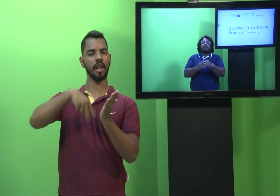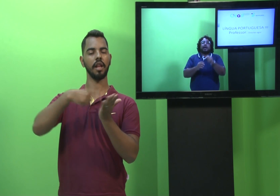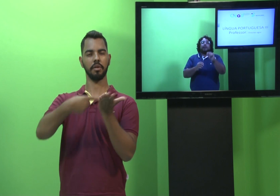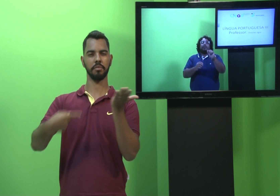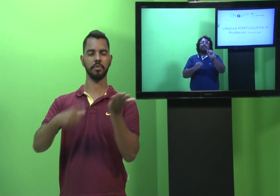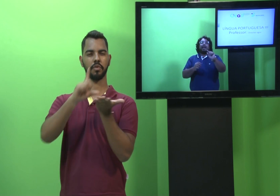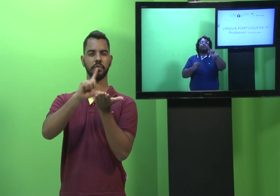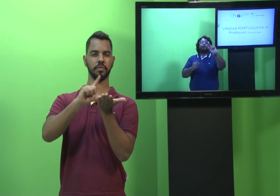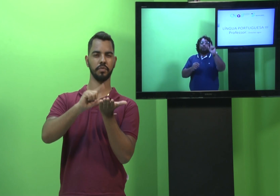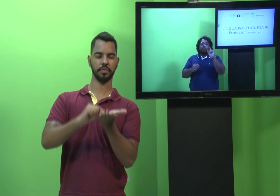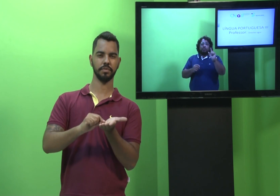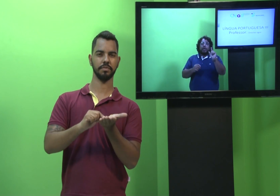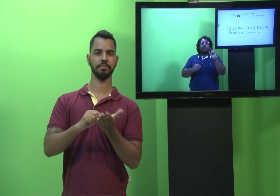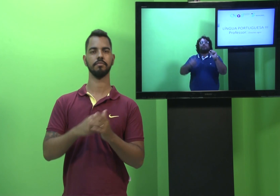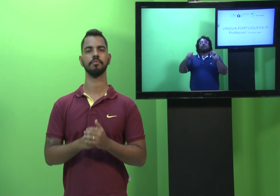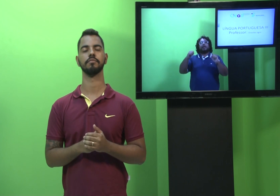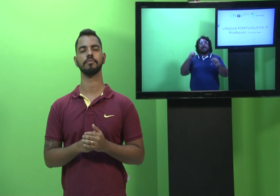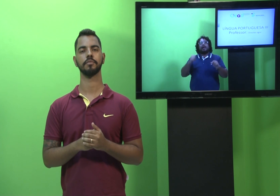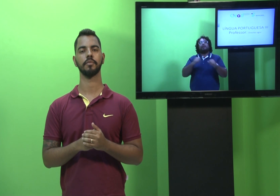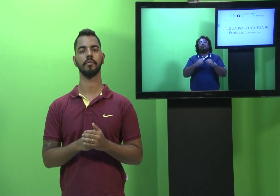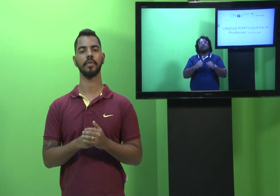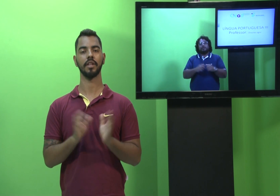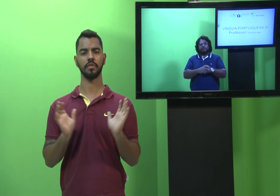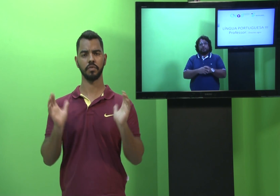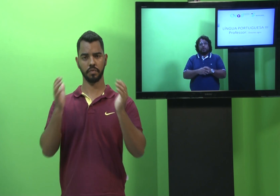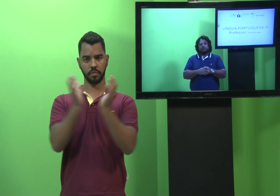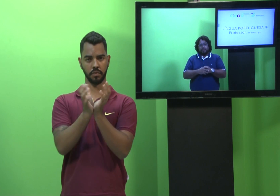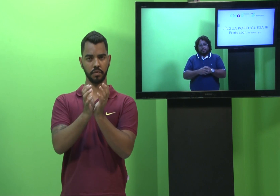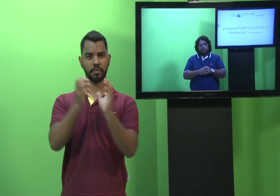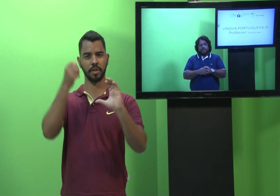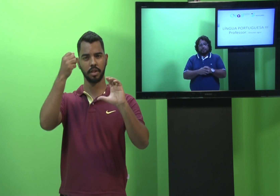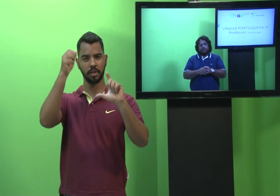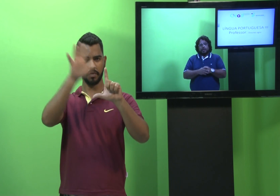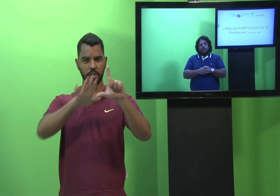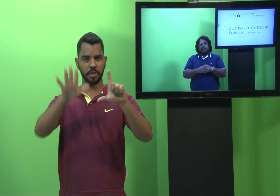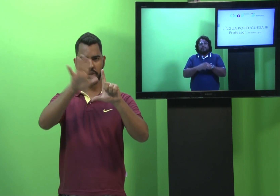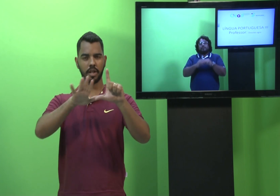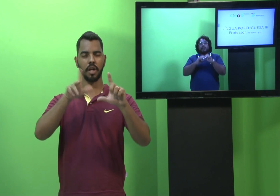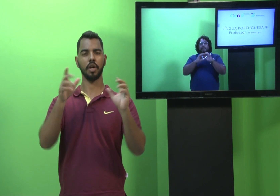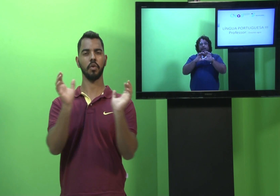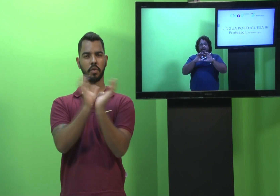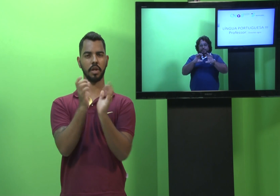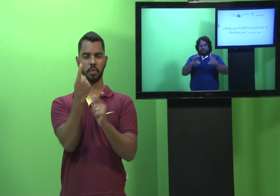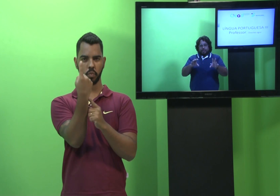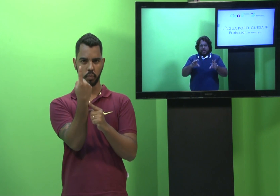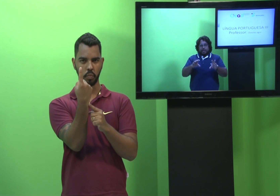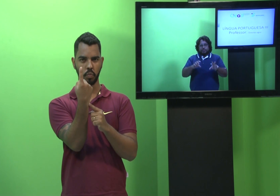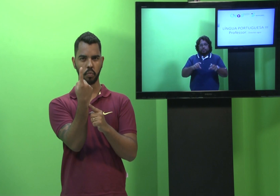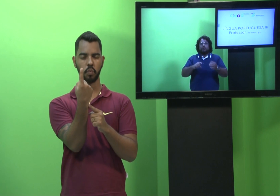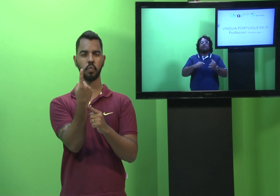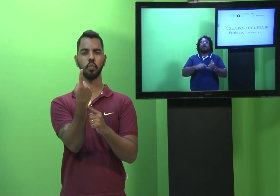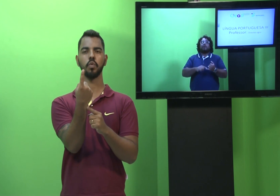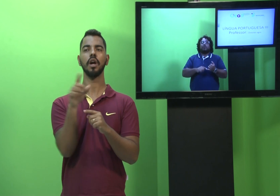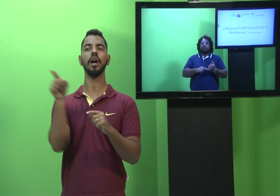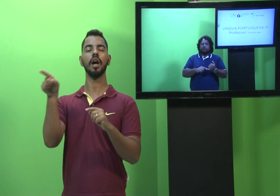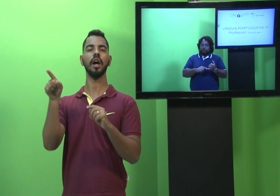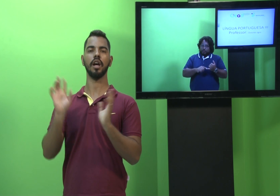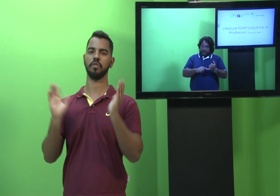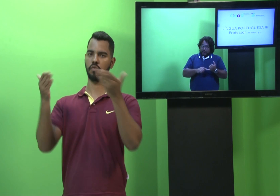à unidade 1, que consta lá no ambiente virtual de aprendizagem. Vamos trabalhar nessa unidade o novo acordo